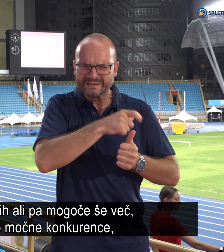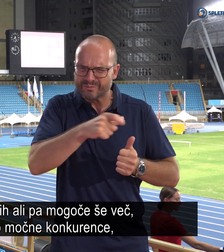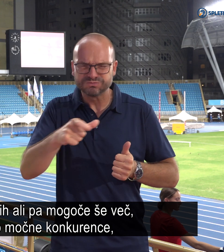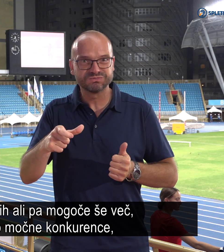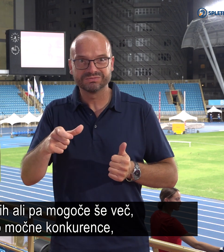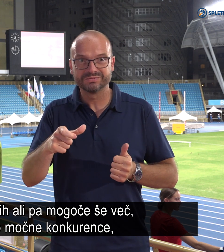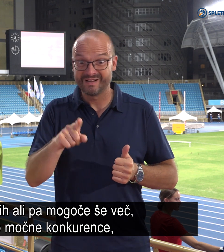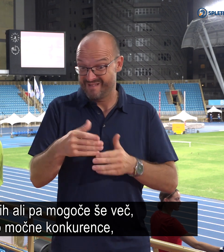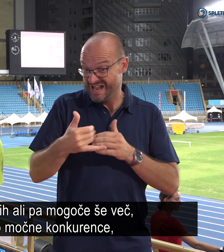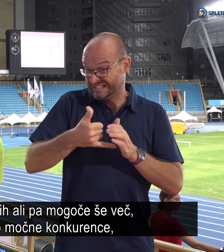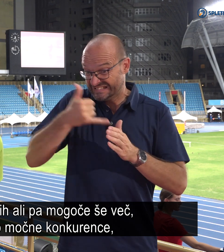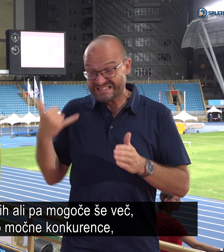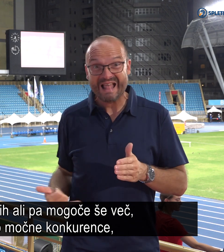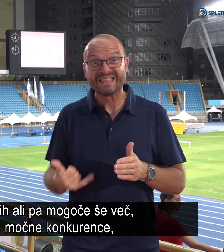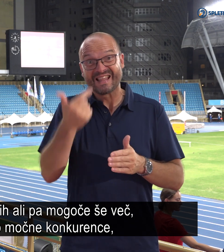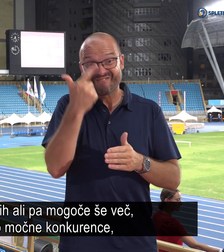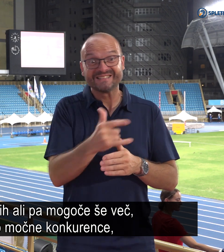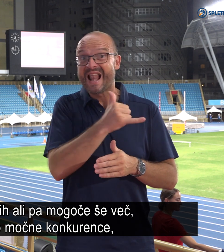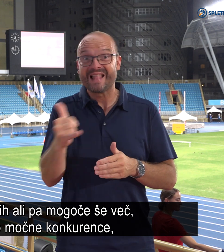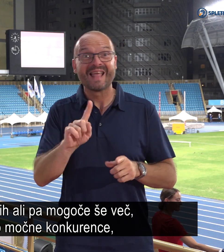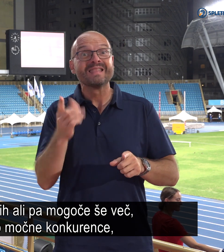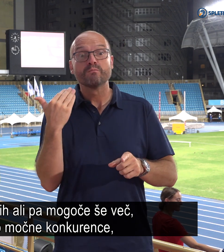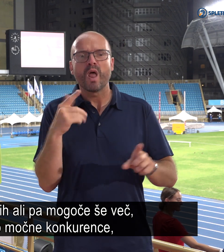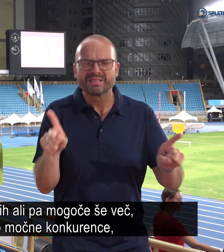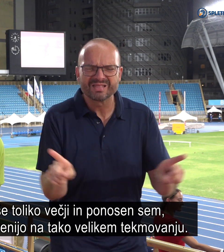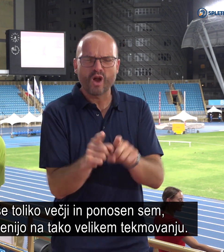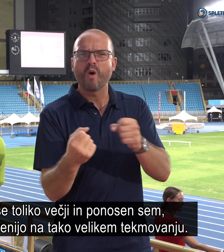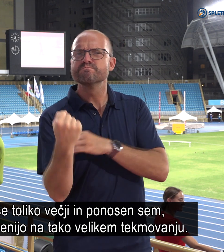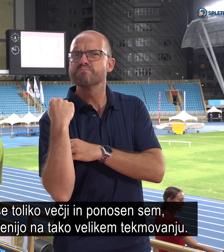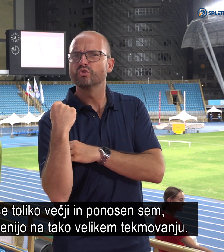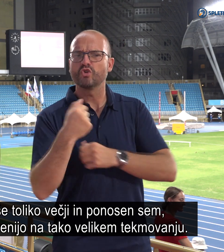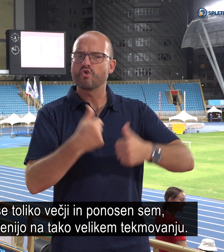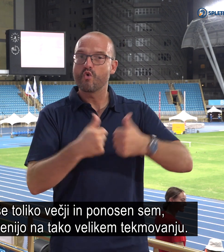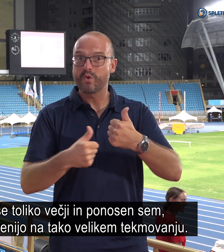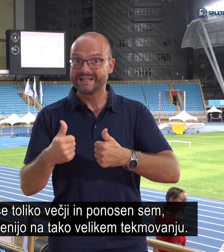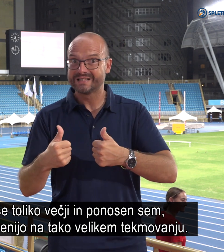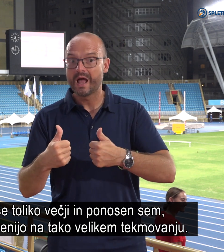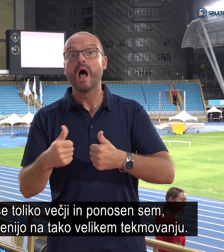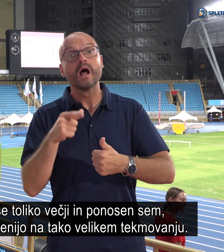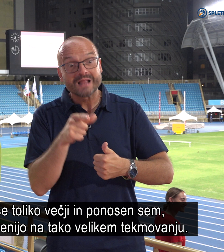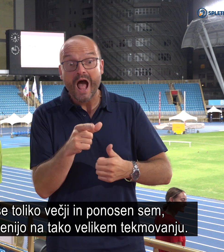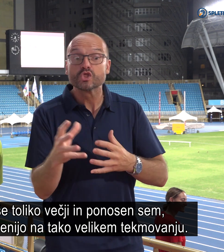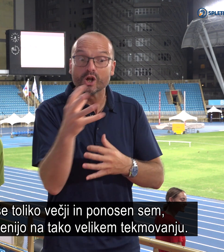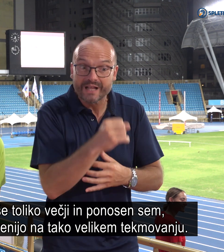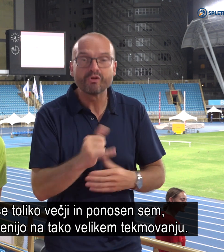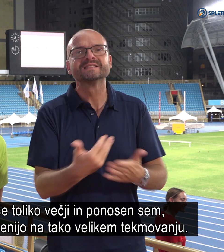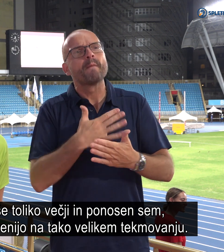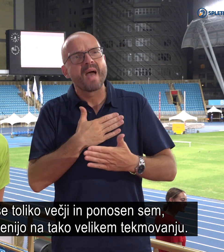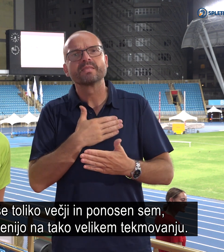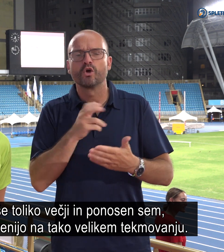V 20 letih ali pa mogoče še več ni bilo tako močne konkurence, zato je ta dosežek še toliko večji